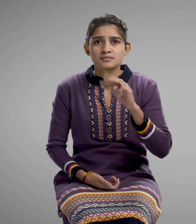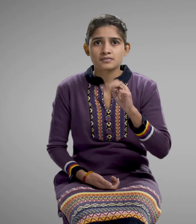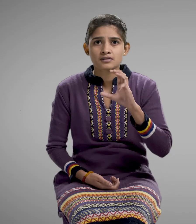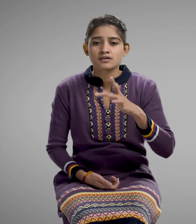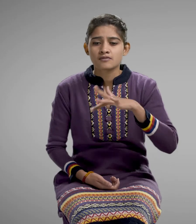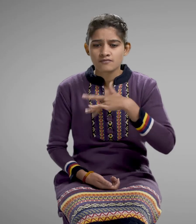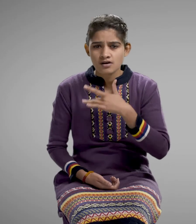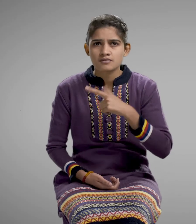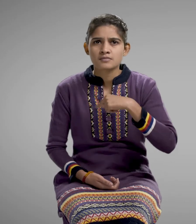बल्कि गर्व है।